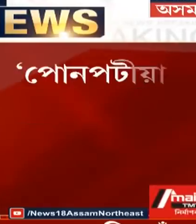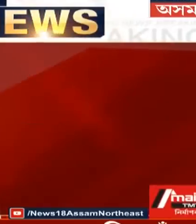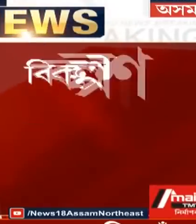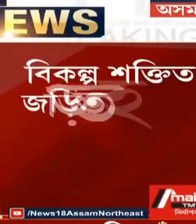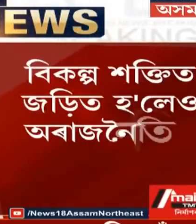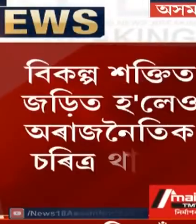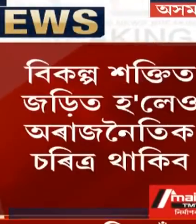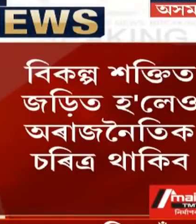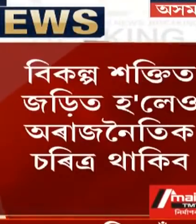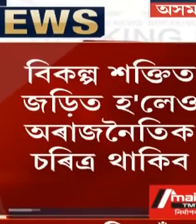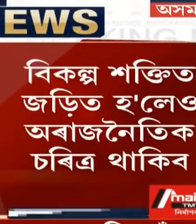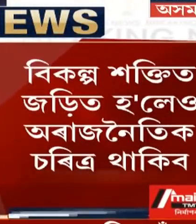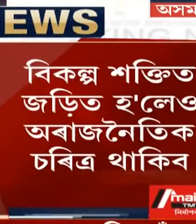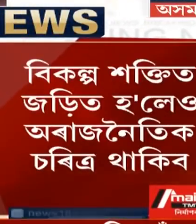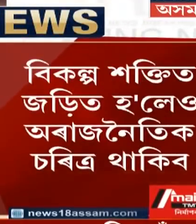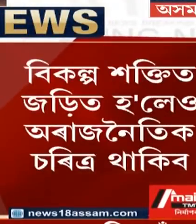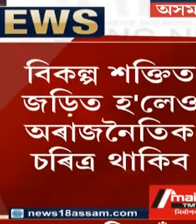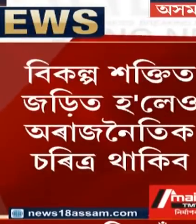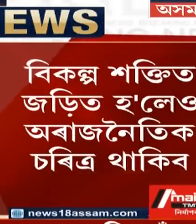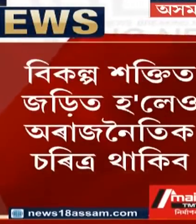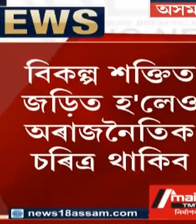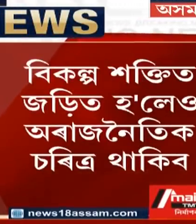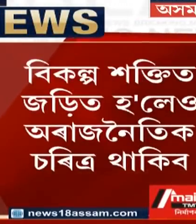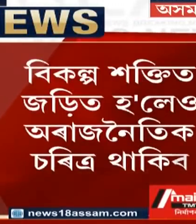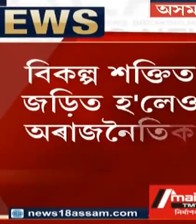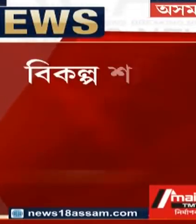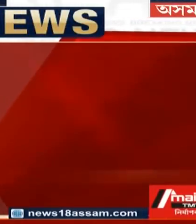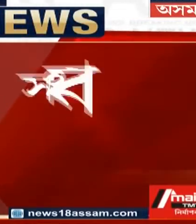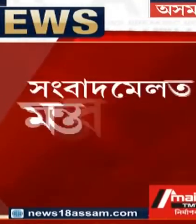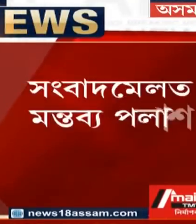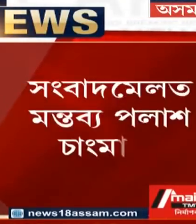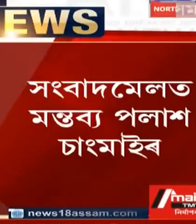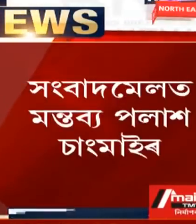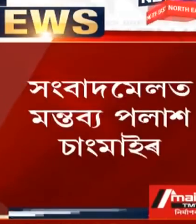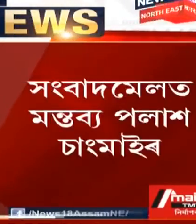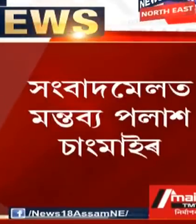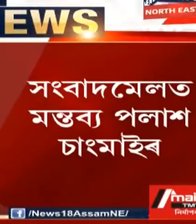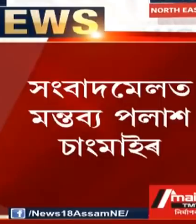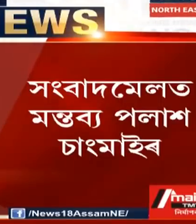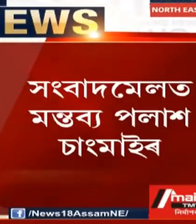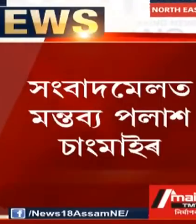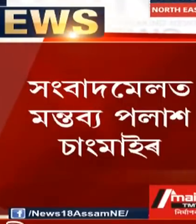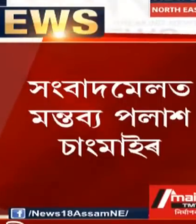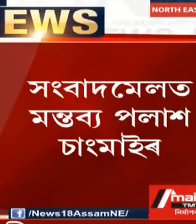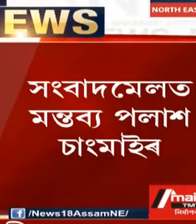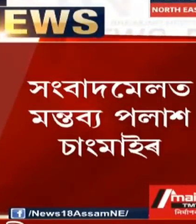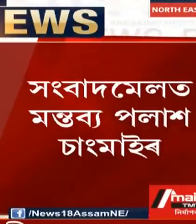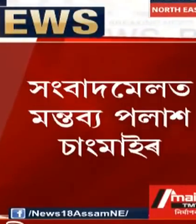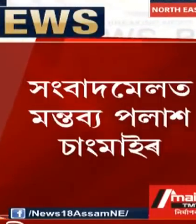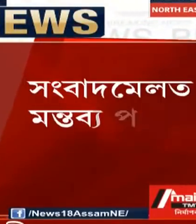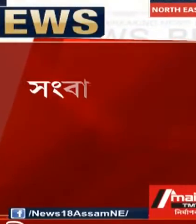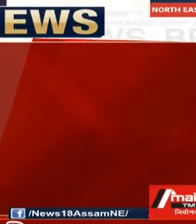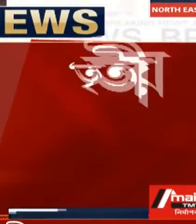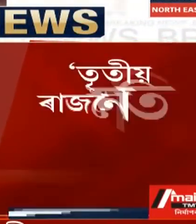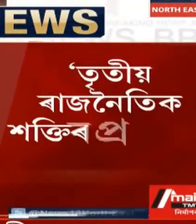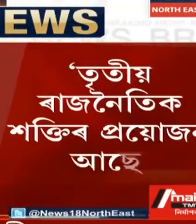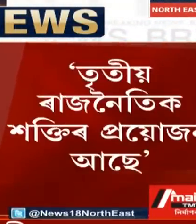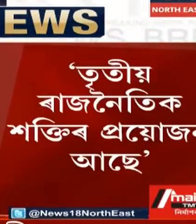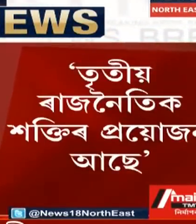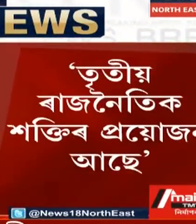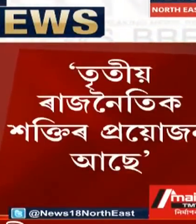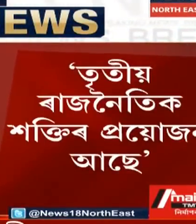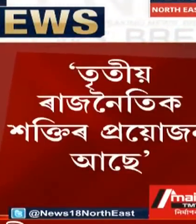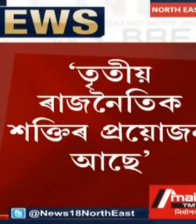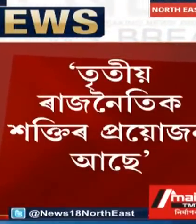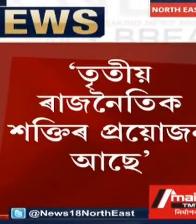চরিত্র সেই অরাজনৈতিক চরিত্র আমি অক্ষুণ্ণ রাখিম। অসম জাতীয়তাবাদী যুব ছাত্র পরিষদ বা সদৌ অসম ছাত্র সন্থায় আমি অন্তকরণে আমি